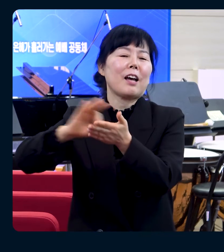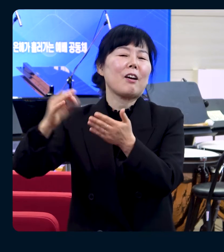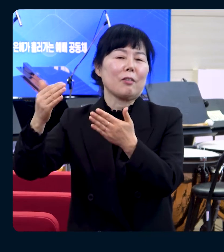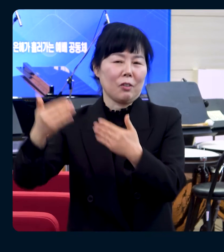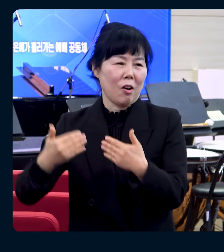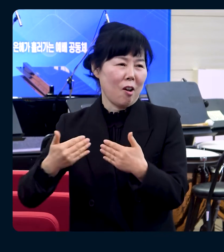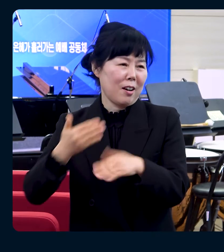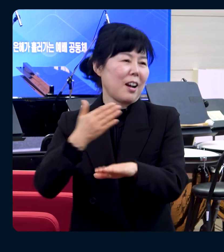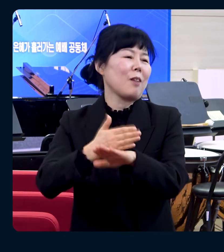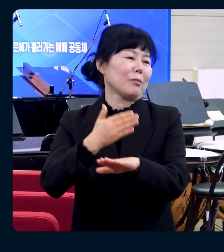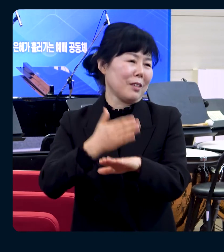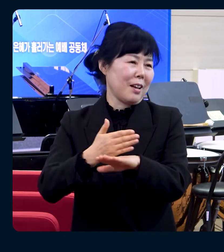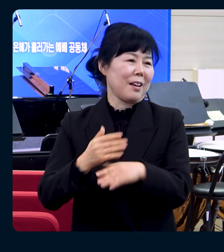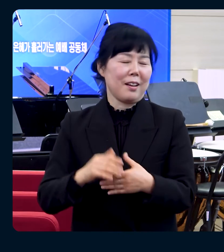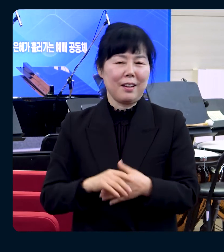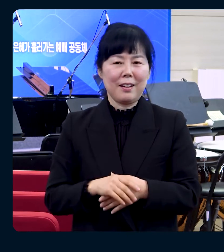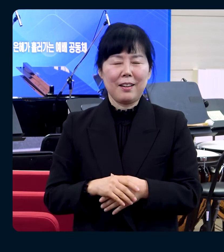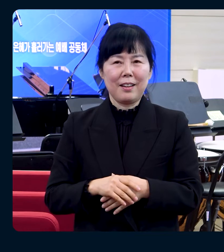수